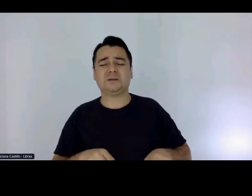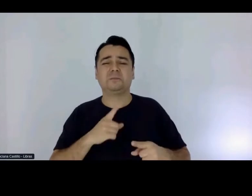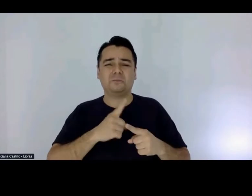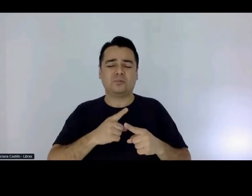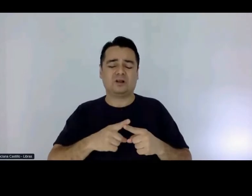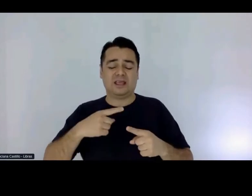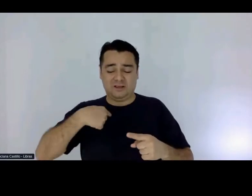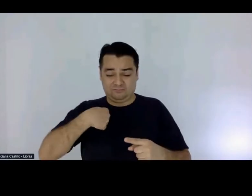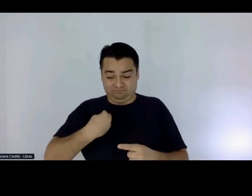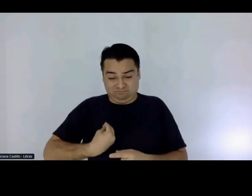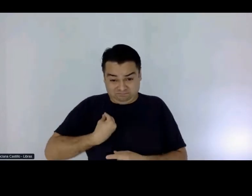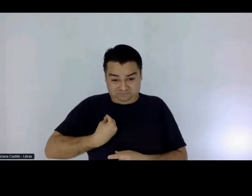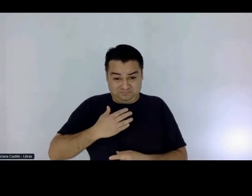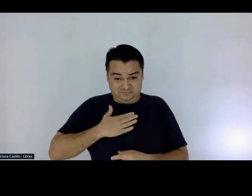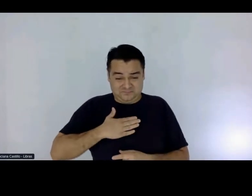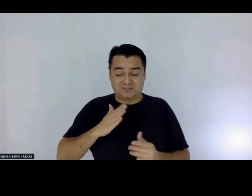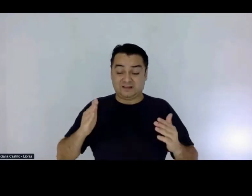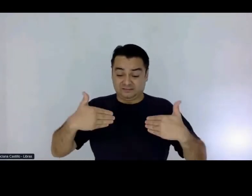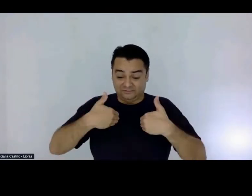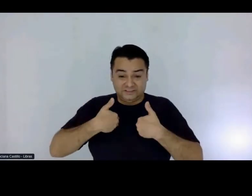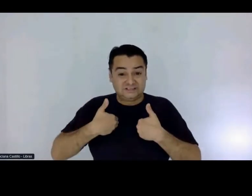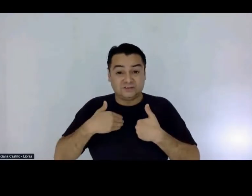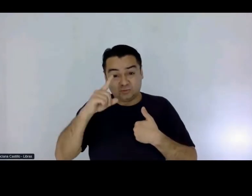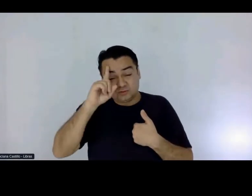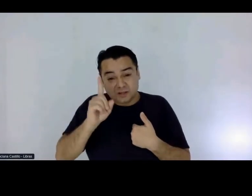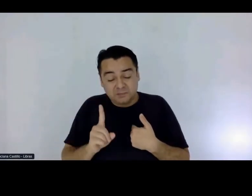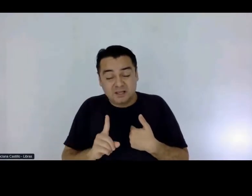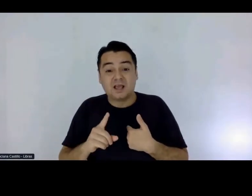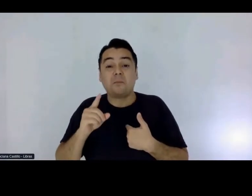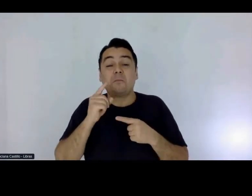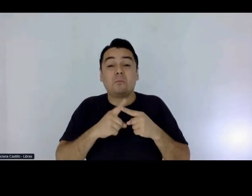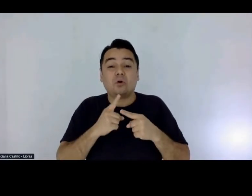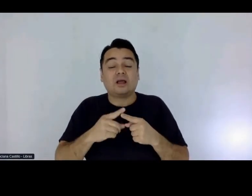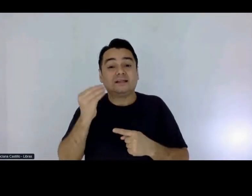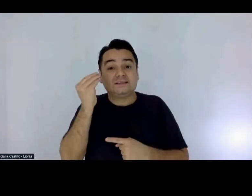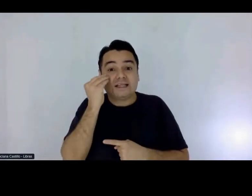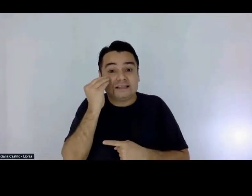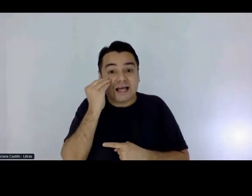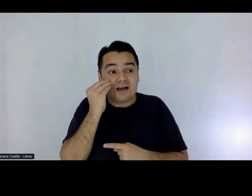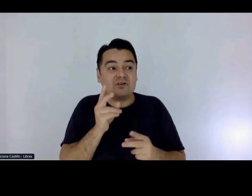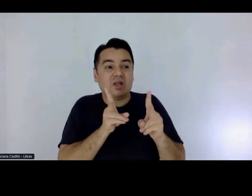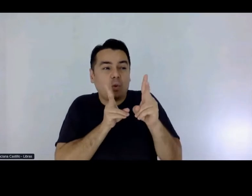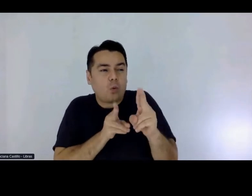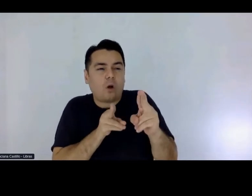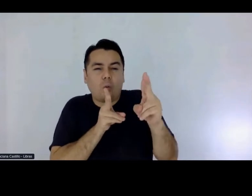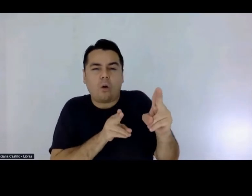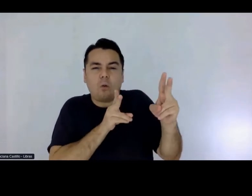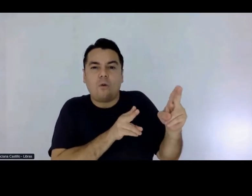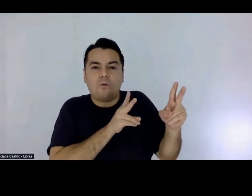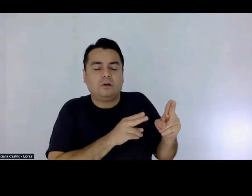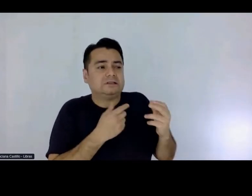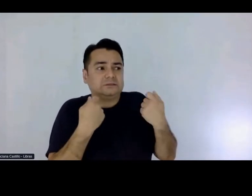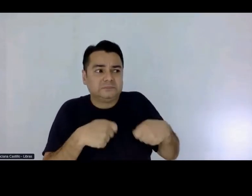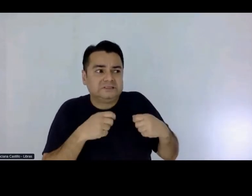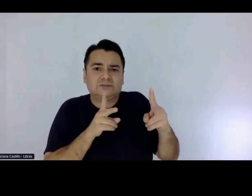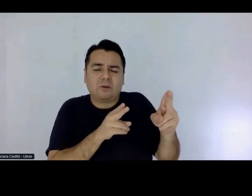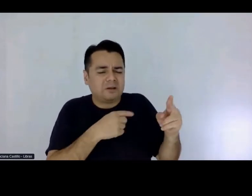mim, porque eu tentava sempre ser igual às outras pessoas e eu não entendia